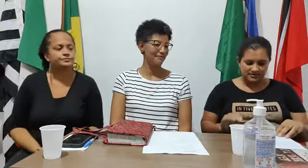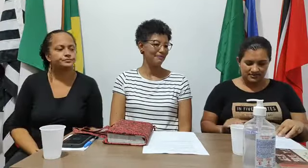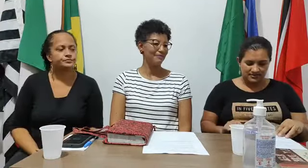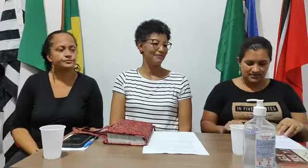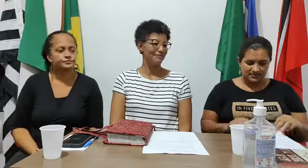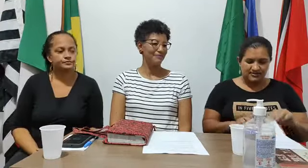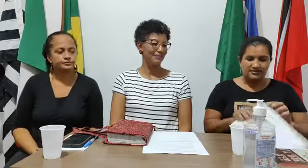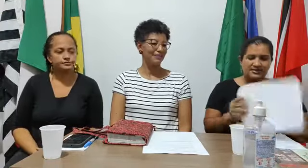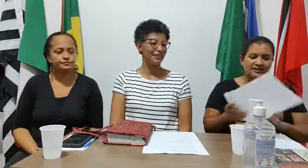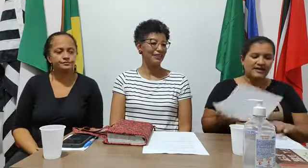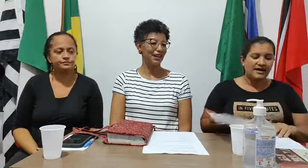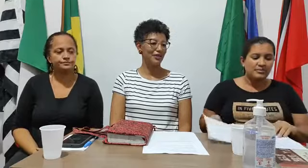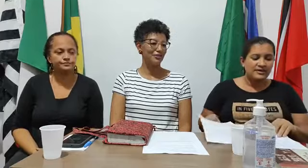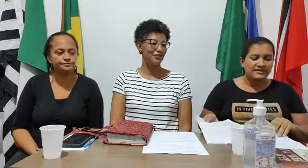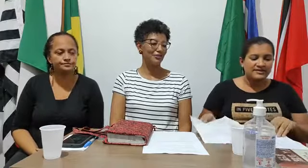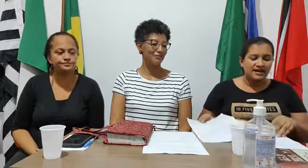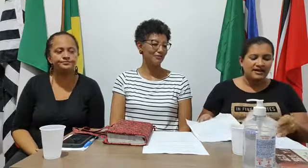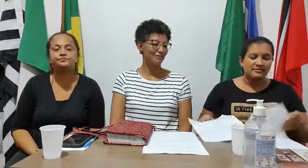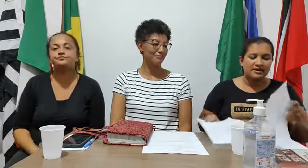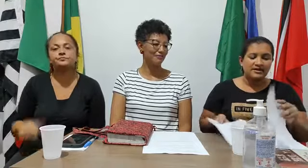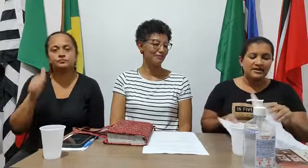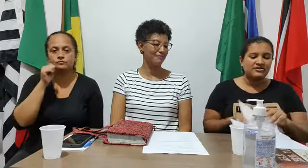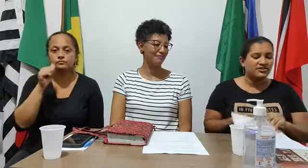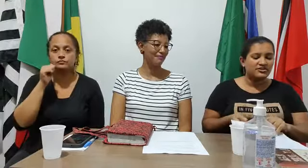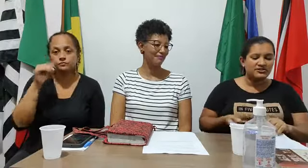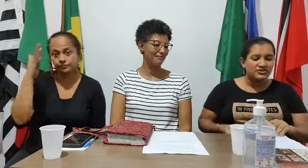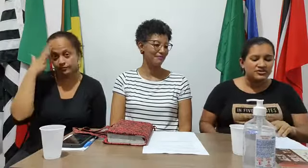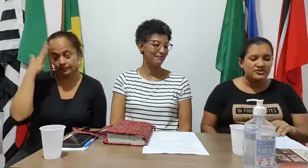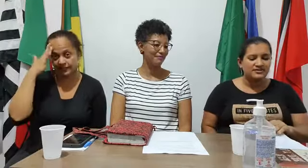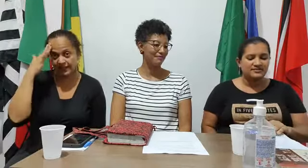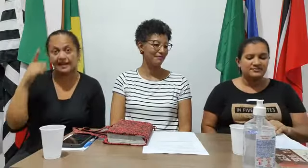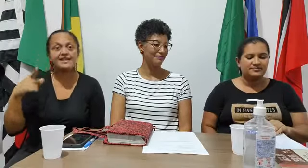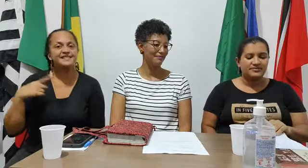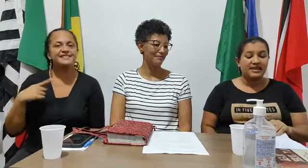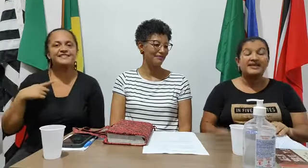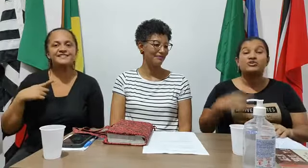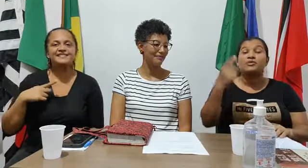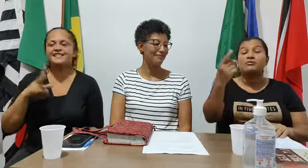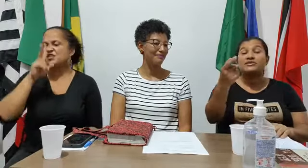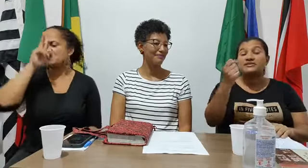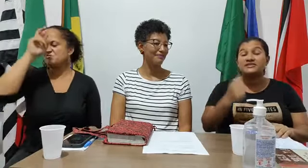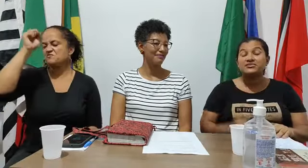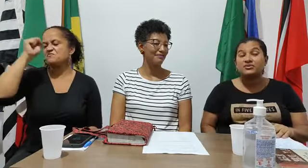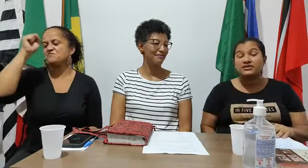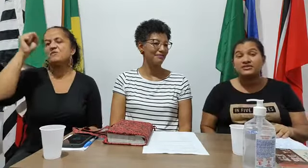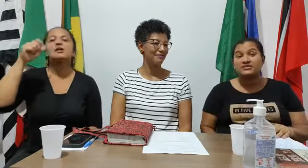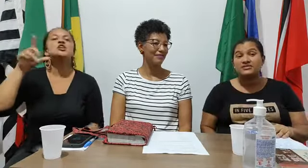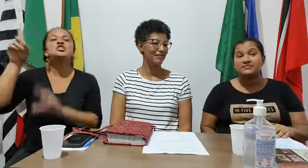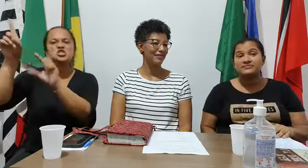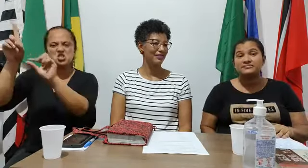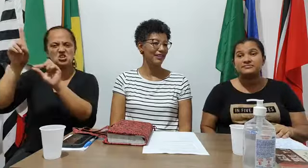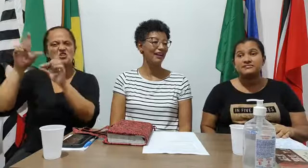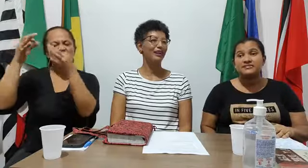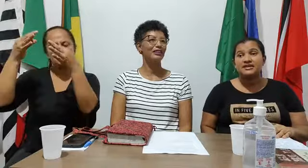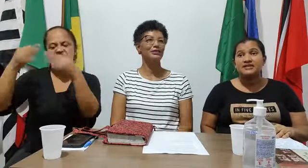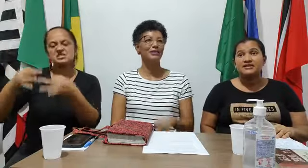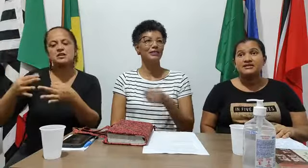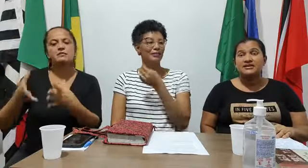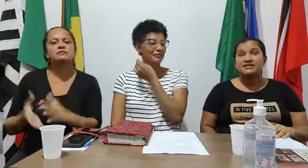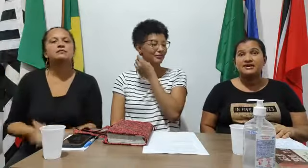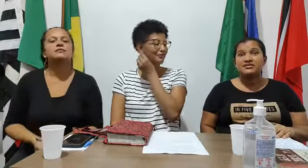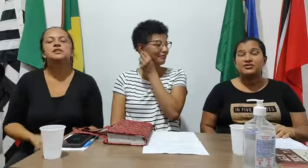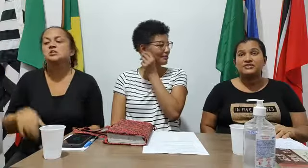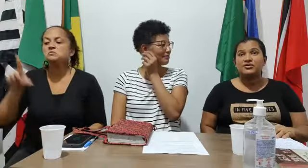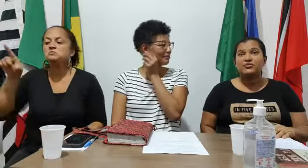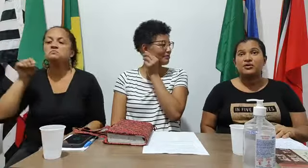assim. Né? A mulher sábia, ela é cheia de energia. Ela toma boas decisões. Aleluia.